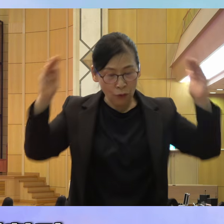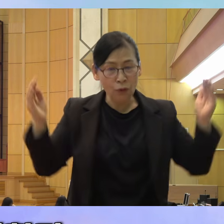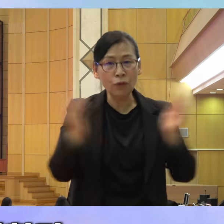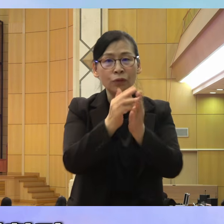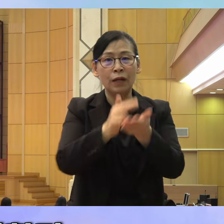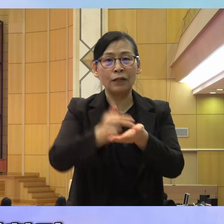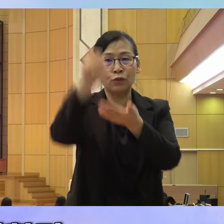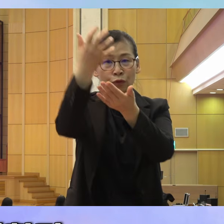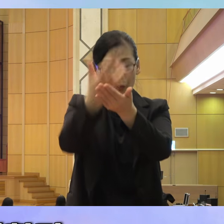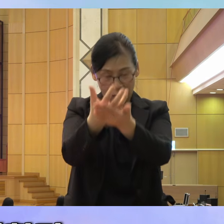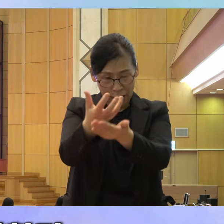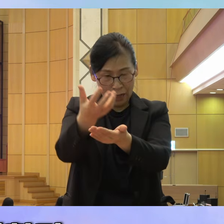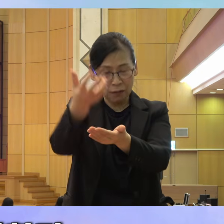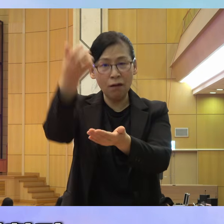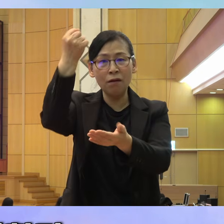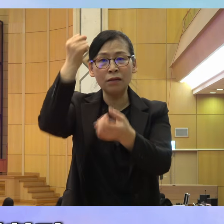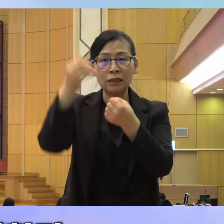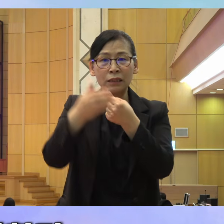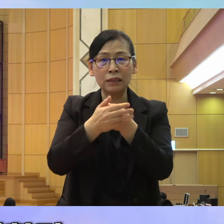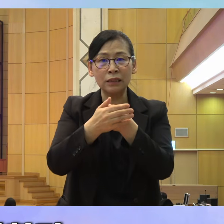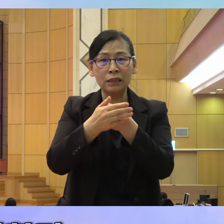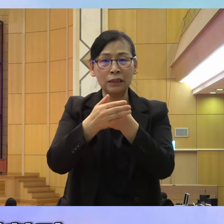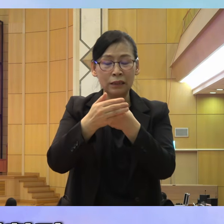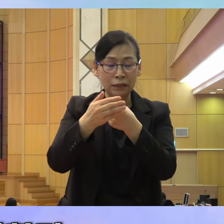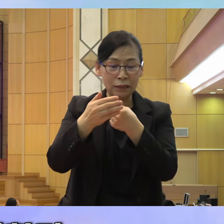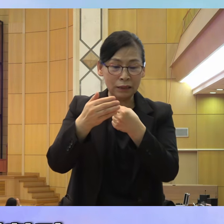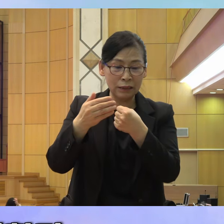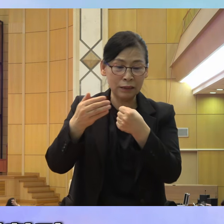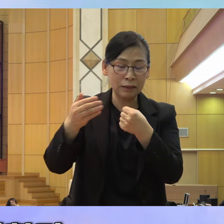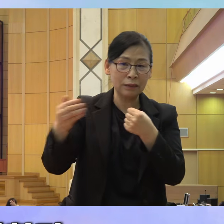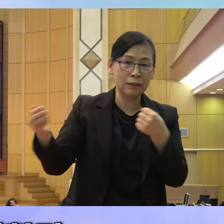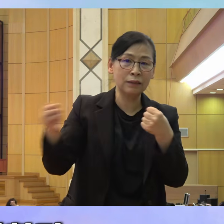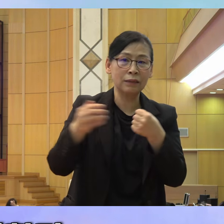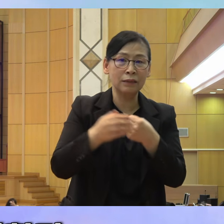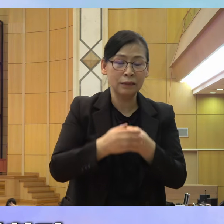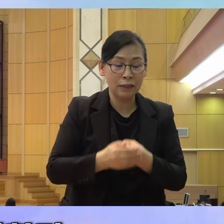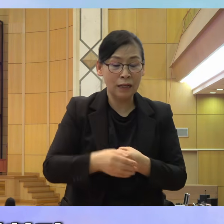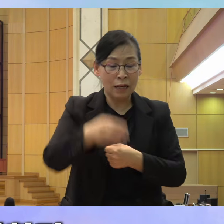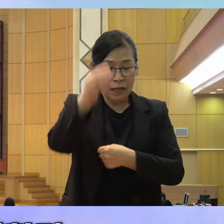호흡마저도 다 주의 것이니